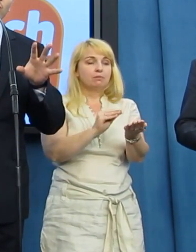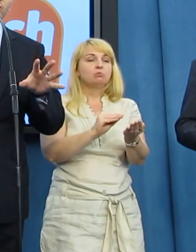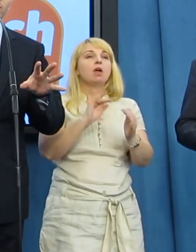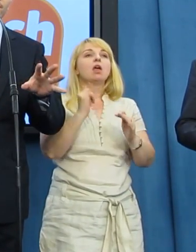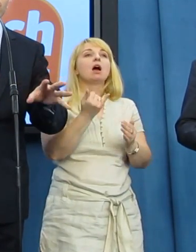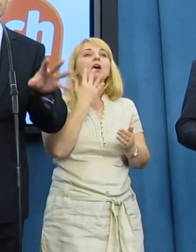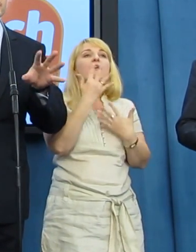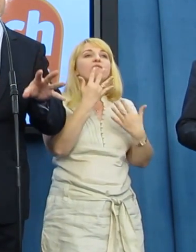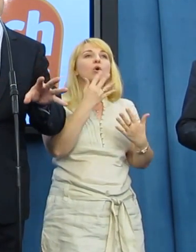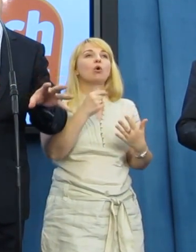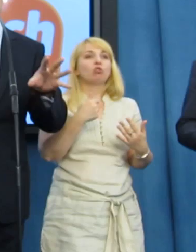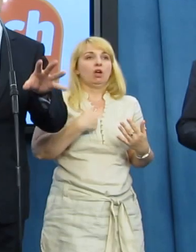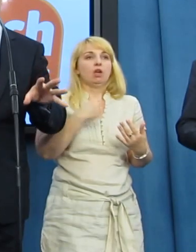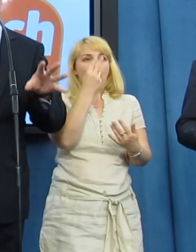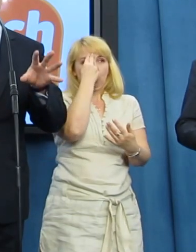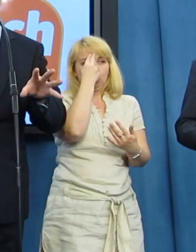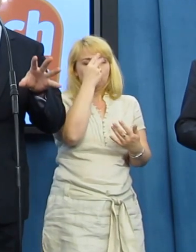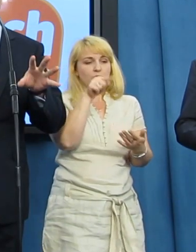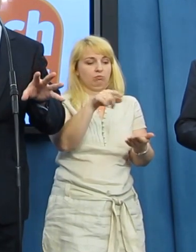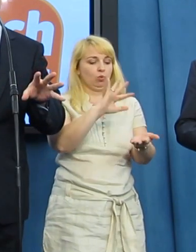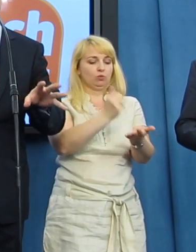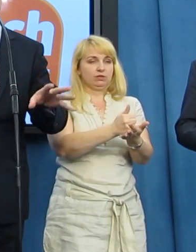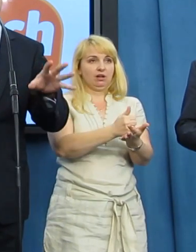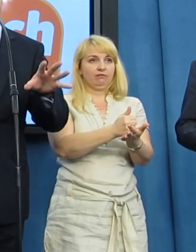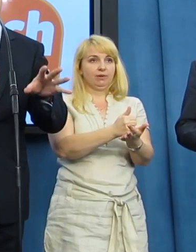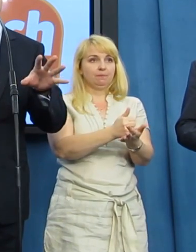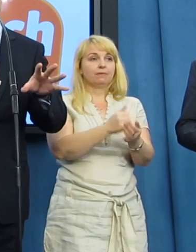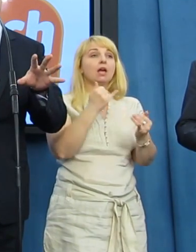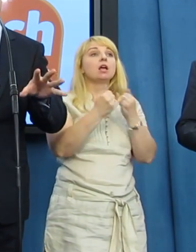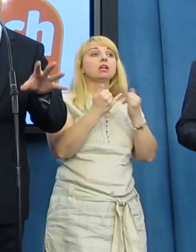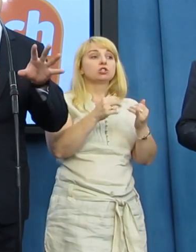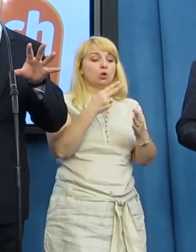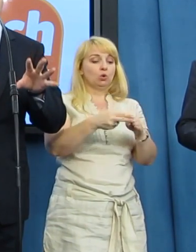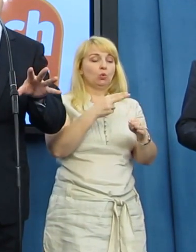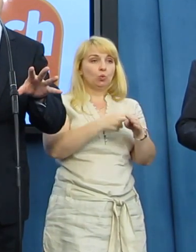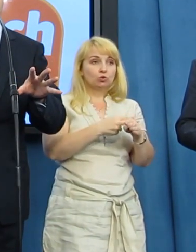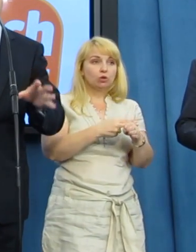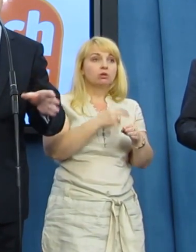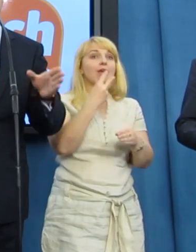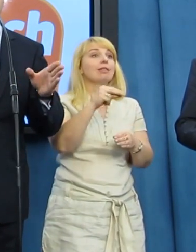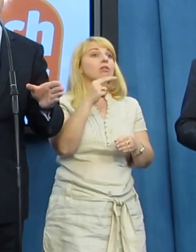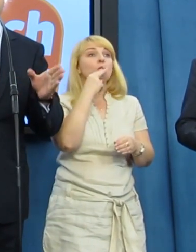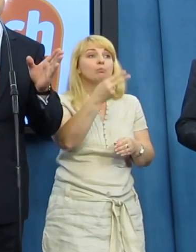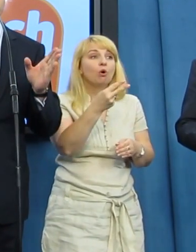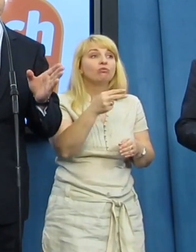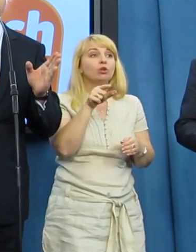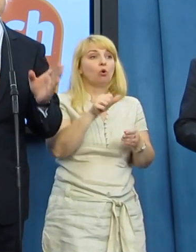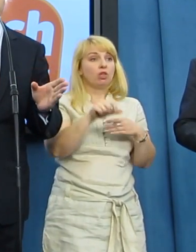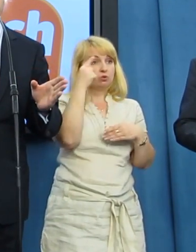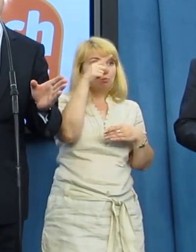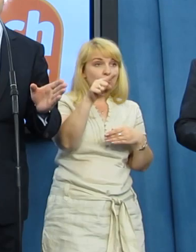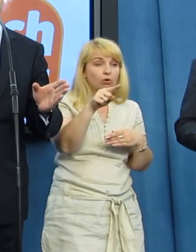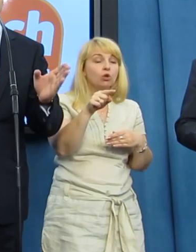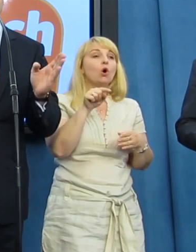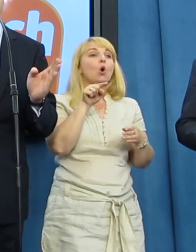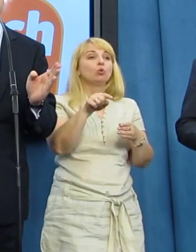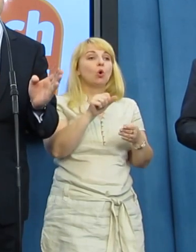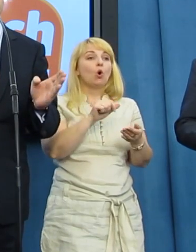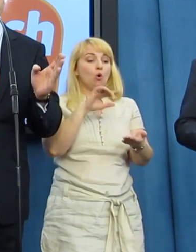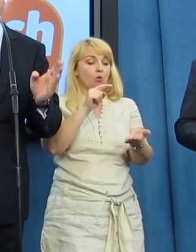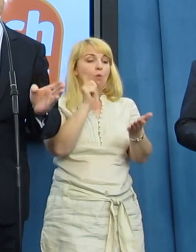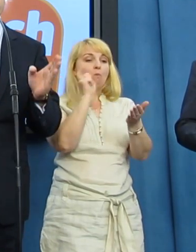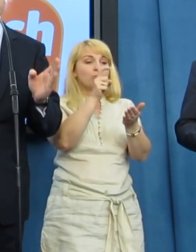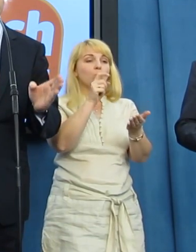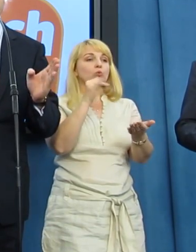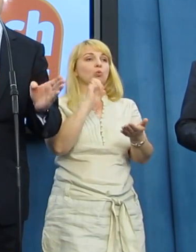i dopóki Urząd Skarbowy, czy ZUS, czy jakikolwiek inny urząd nie stwierdzi, że ta interpretacja jest błędna, dopóty on będzie 100% bezpieczny, czyli dopóki będzie